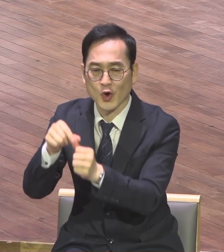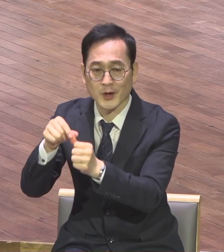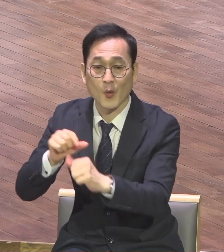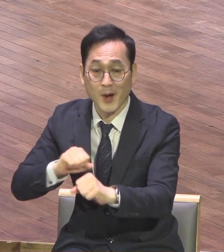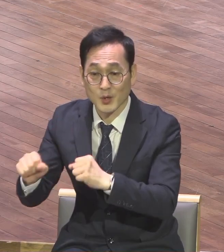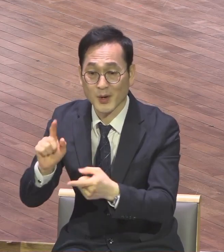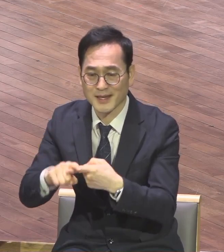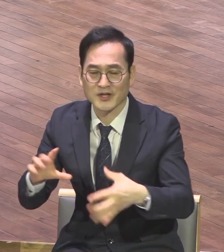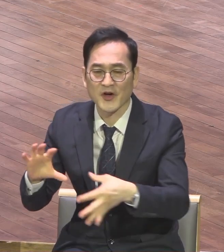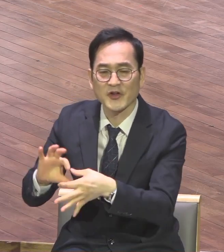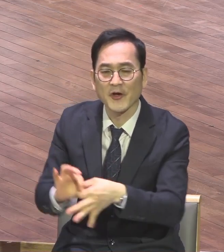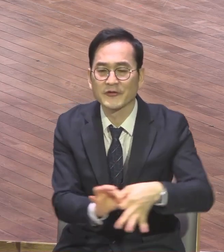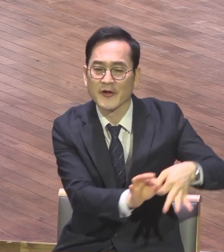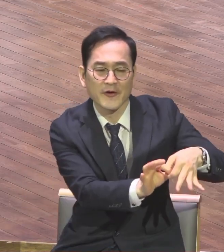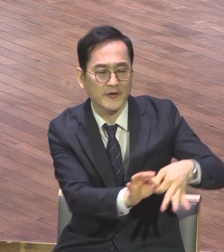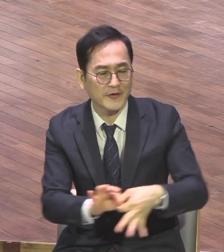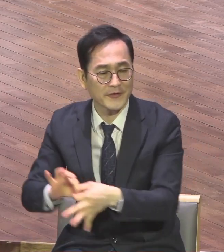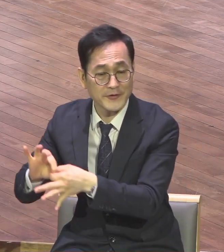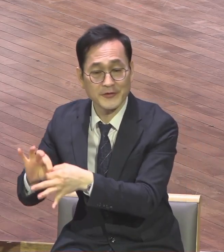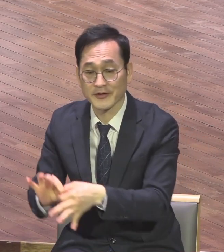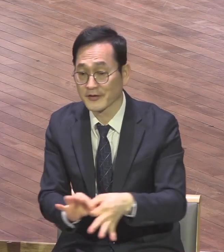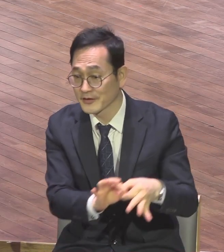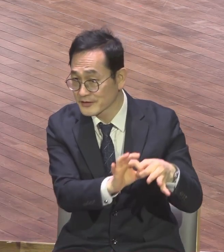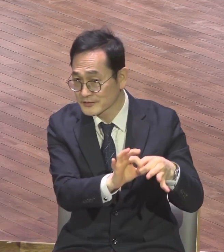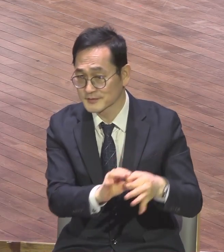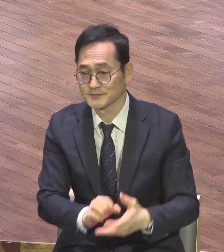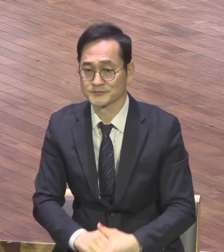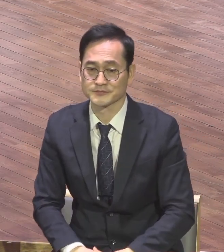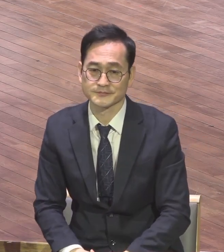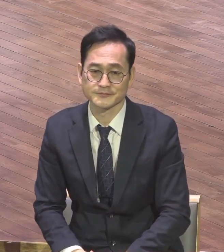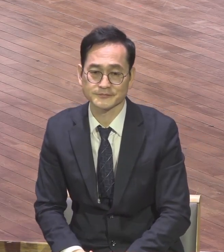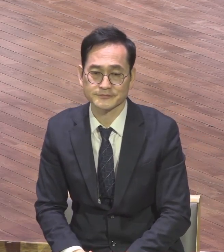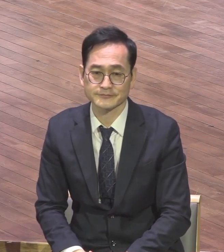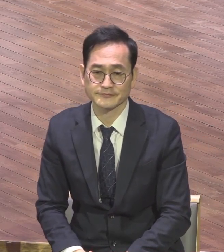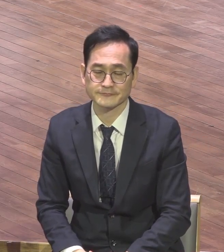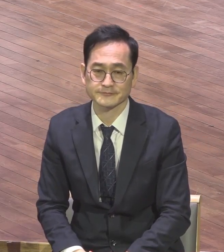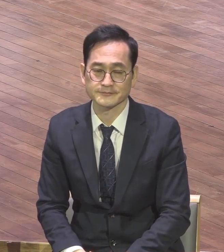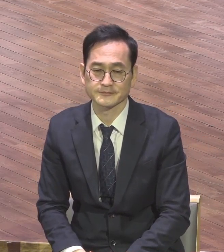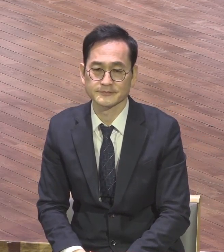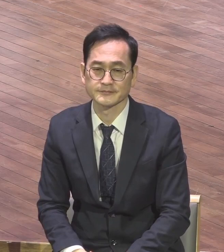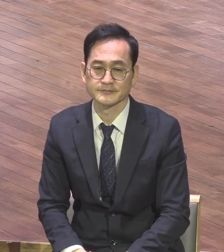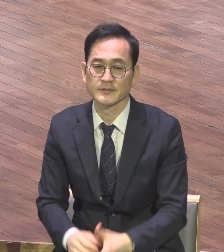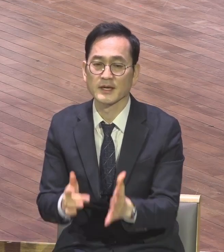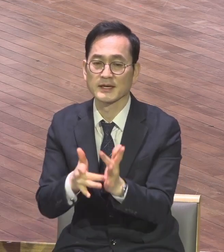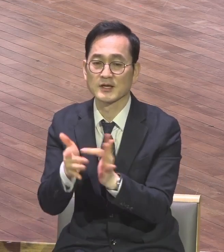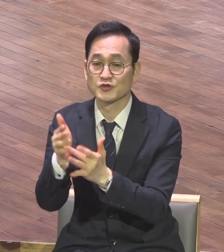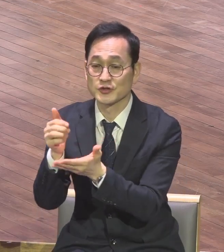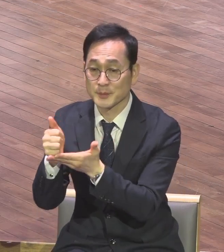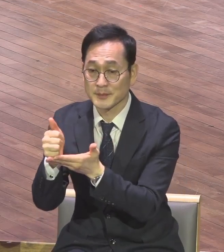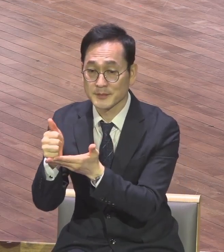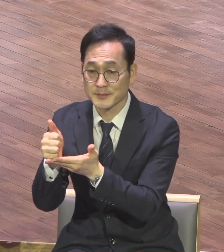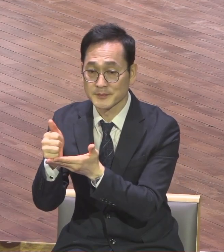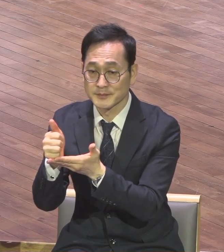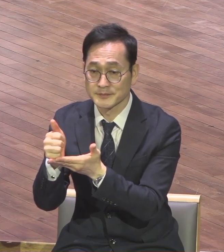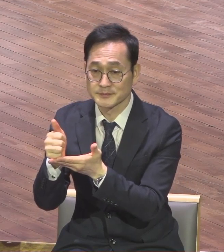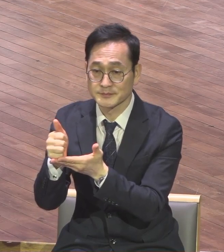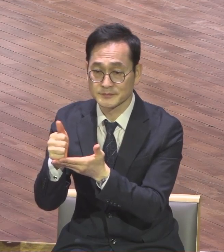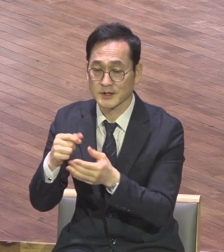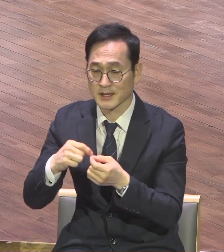사역에 연계되어 있다. 구원 사역과 관계가 있다. 예수님께서 우리에게